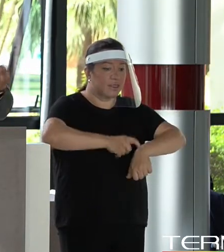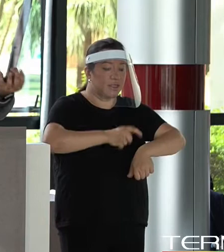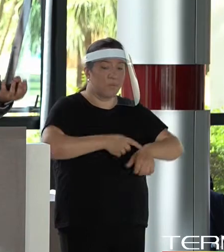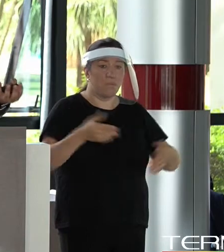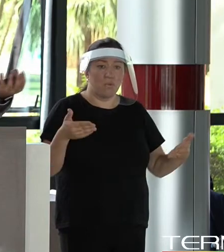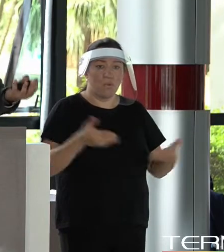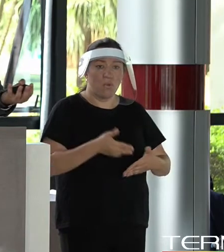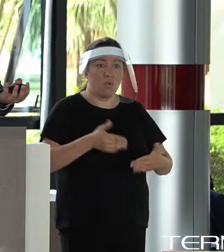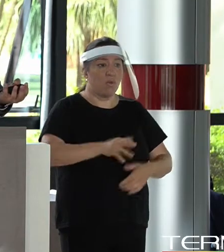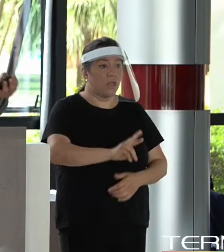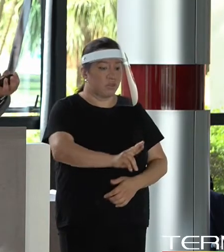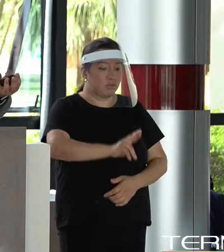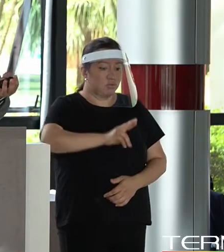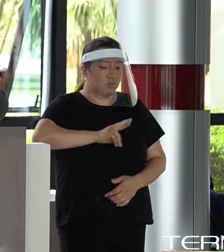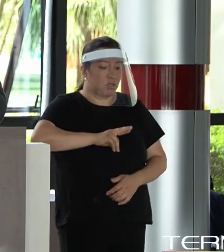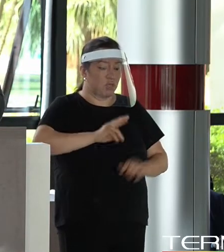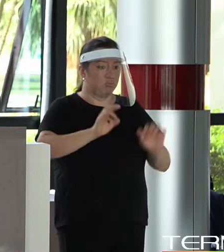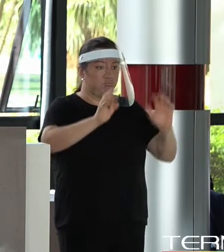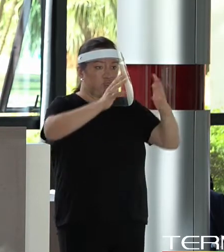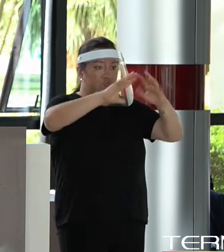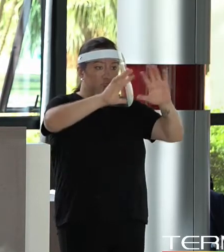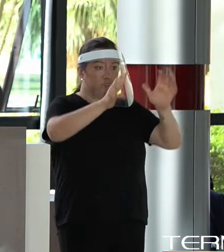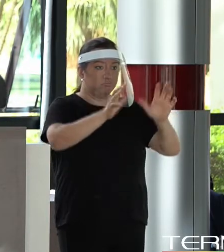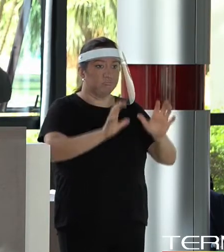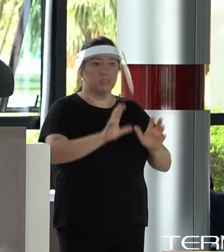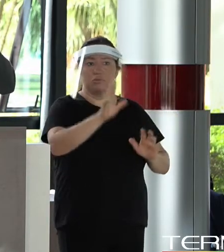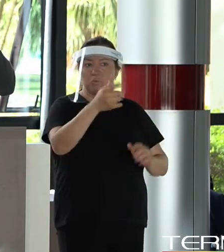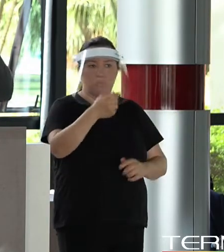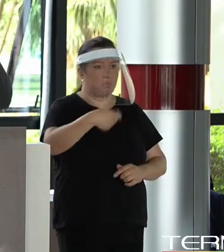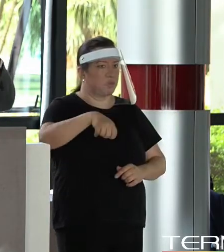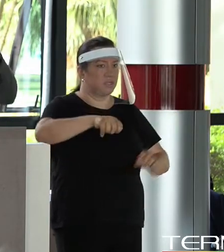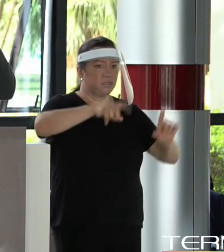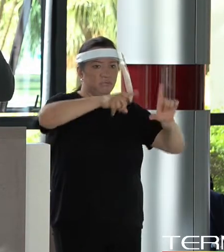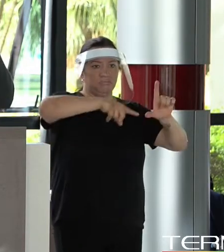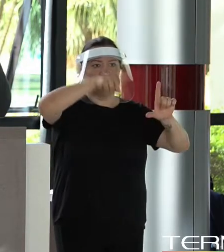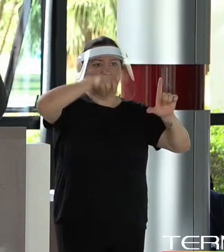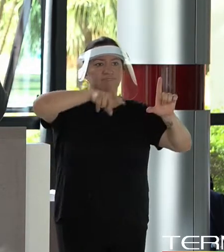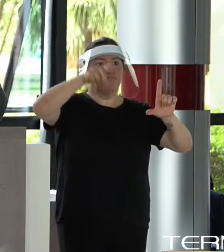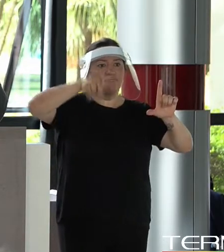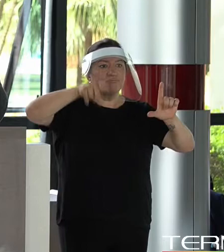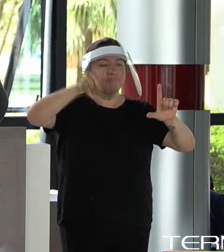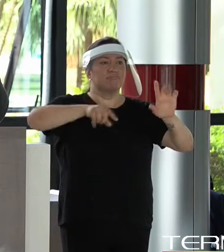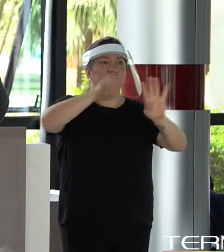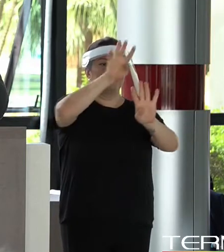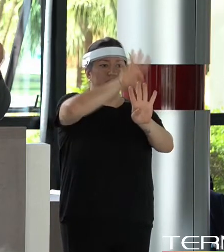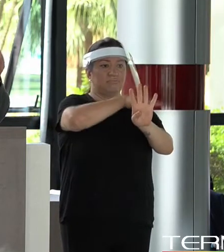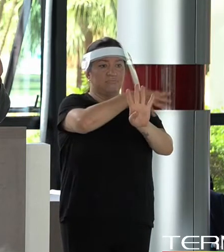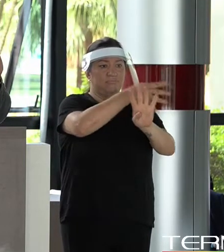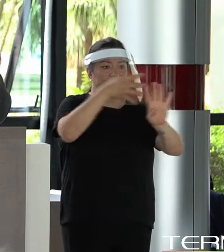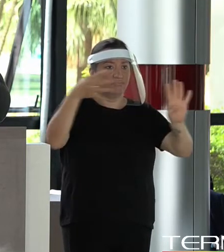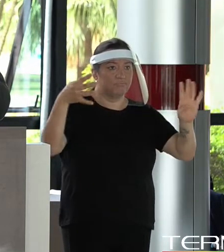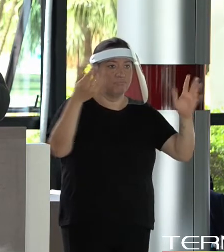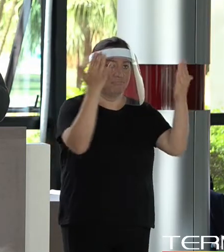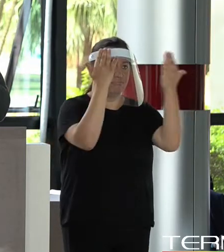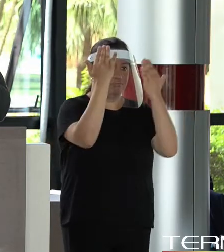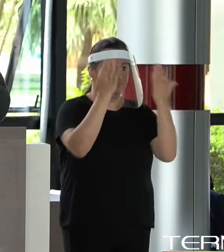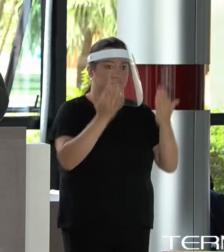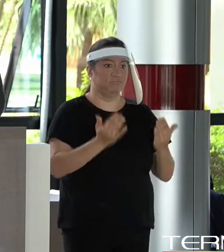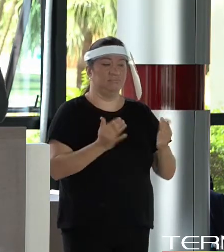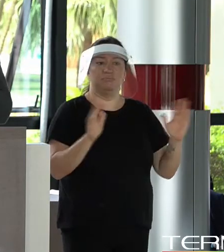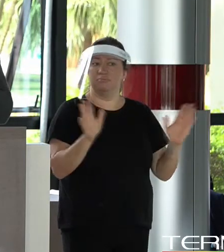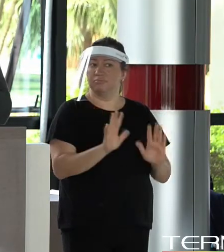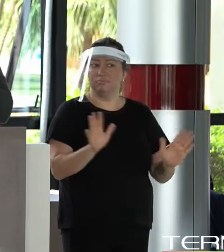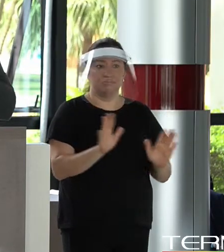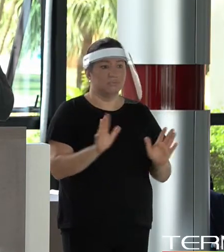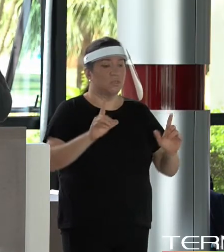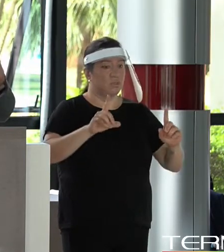um resultado de algo. Então, eu não tenho que analisar um gráfico, ter muitos dados ali naquele momento, não. Eu tenho uma imagem onde